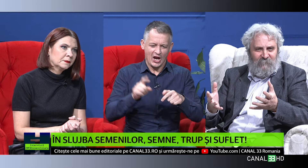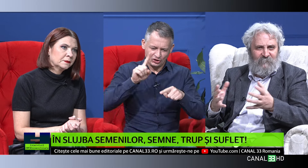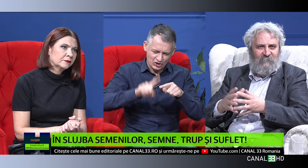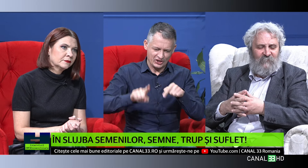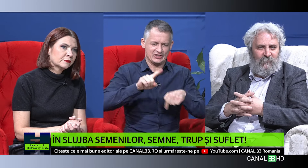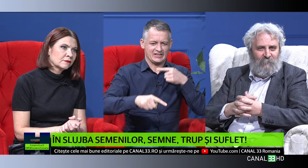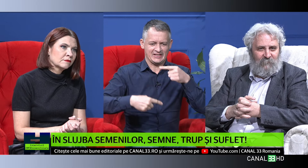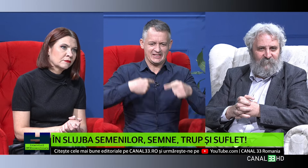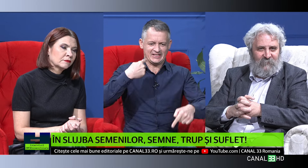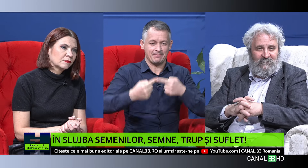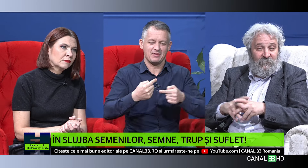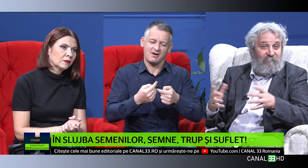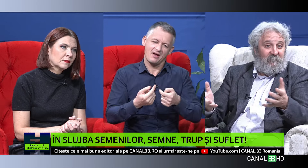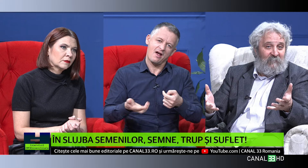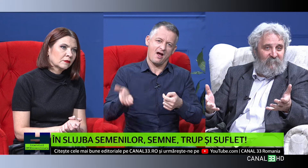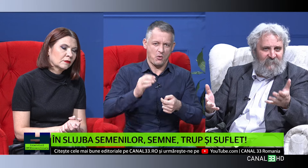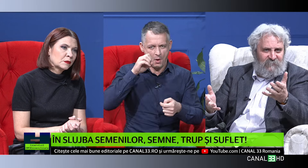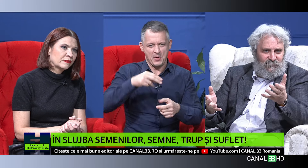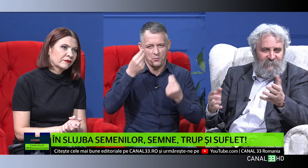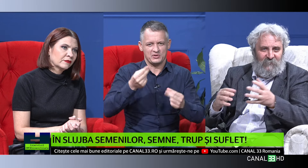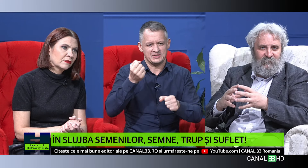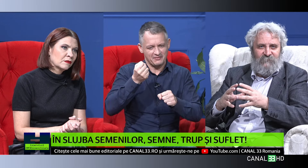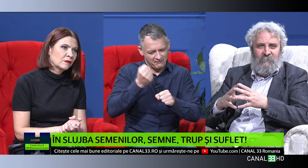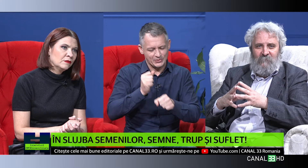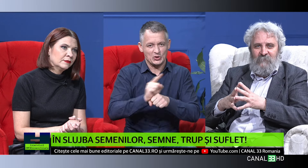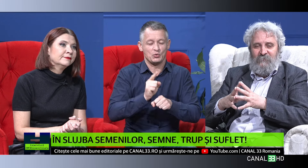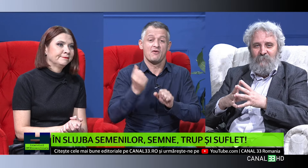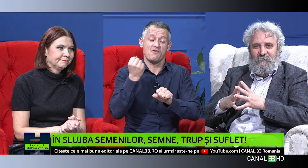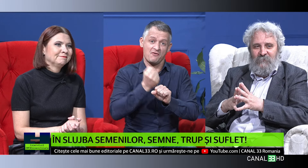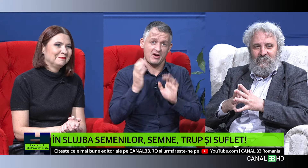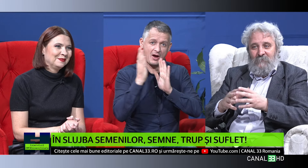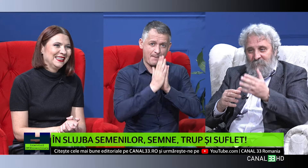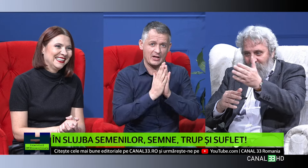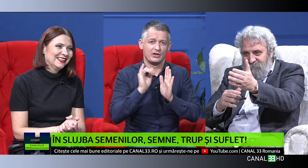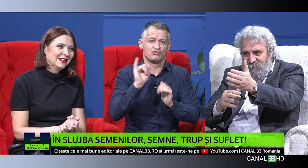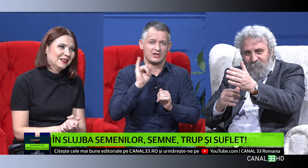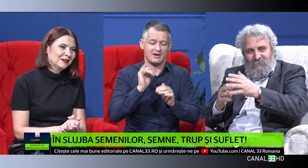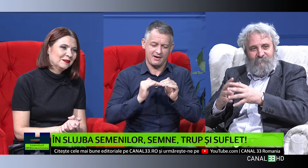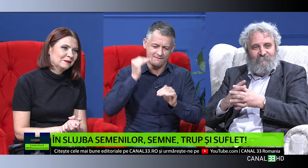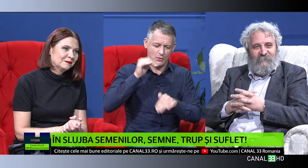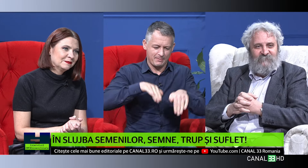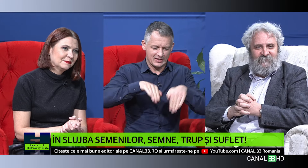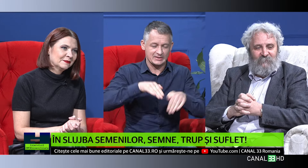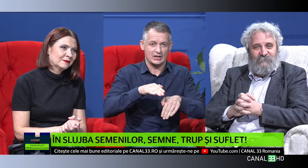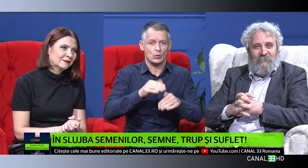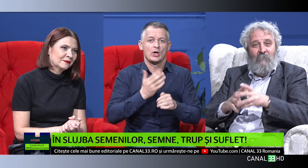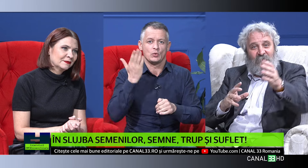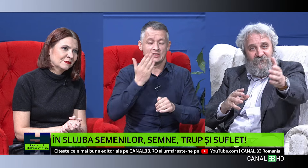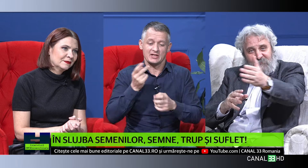oameni buni, să facem lucrul ăsta. Și fac un apel către cei de la Ministerul Educației. Căutați-o pe invitata noastră. O găsiți